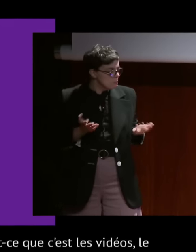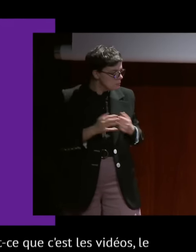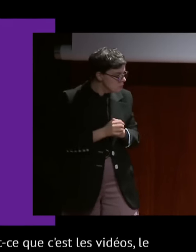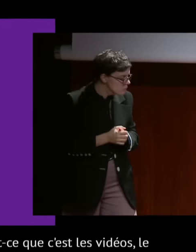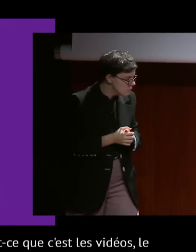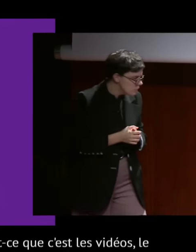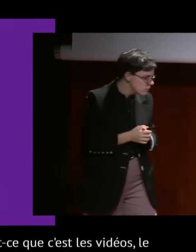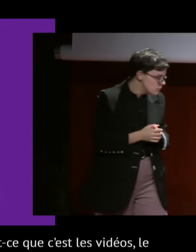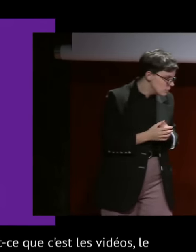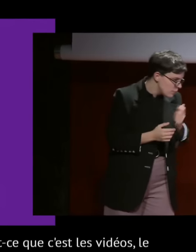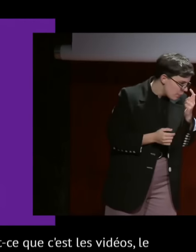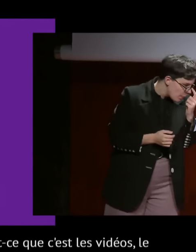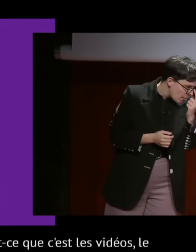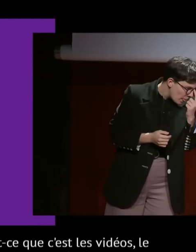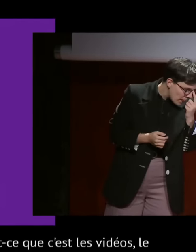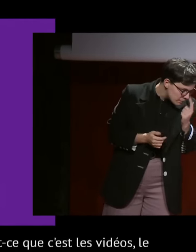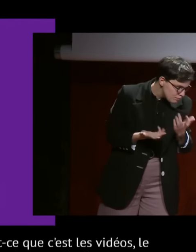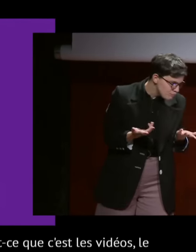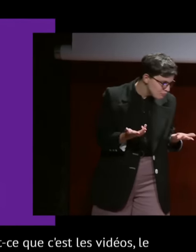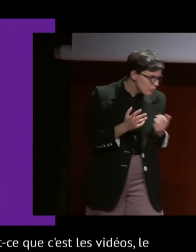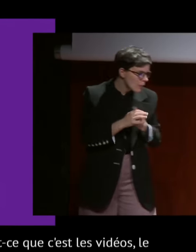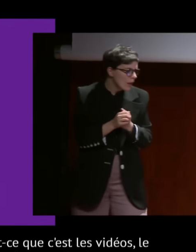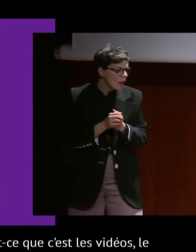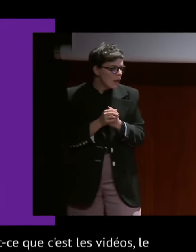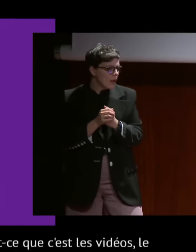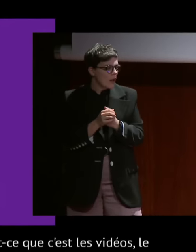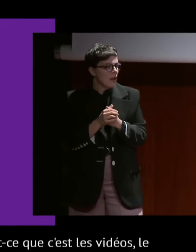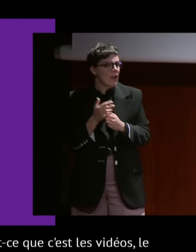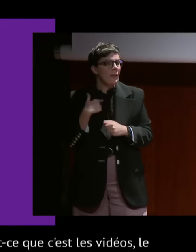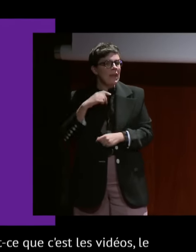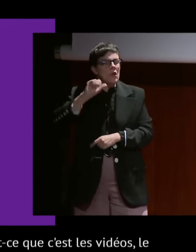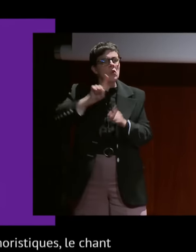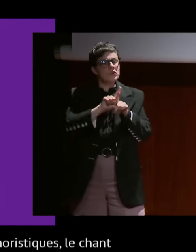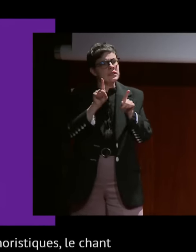pas ? Bon, on peut en faire l'hypothèse.